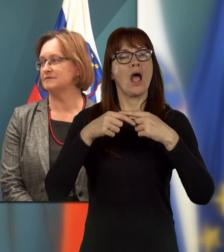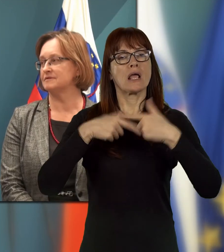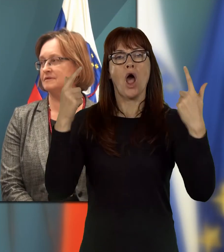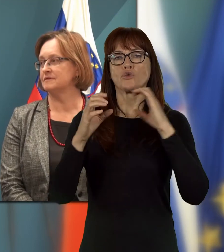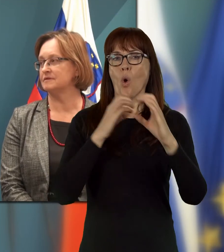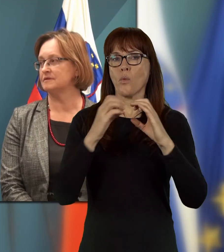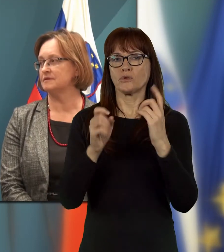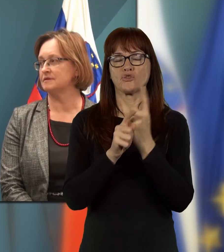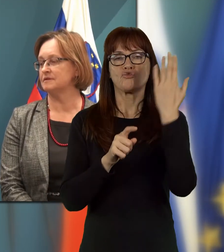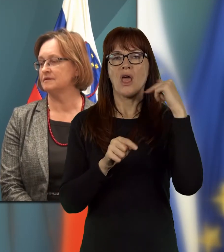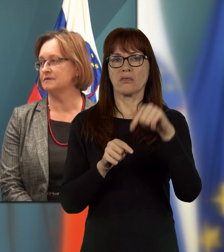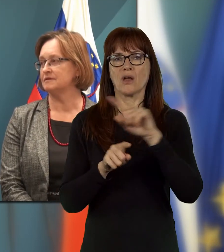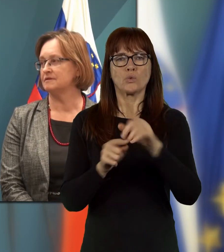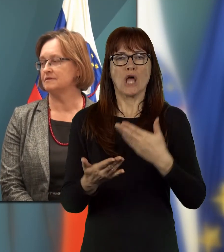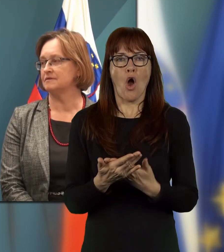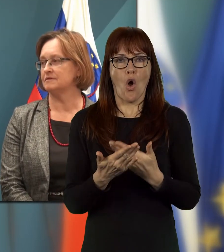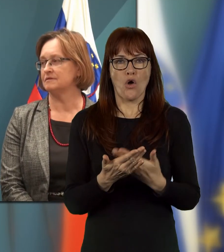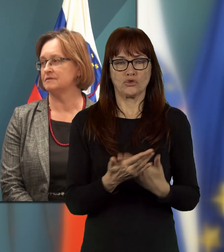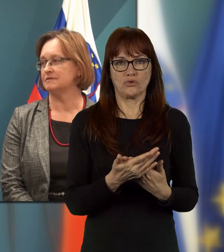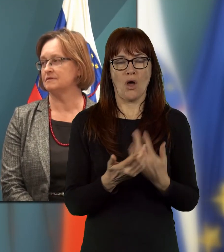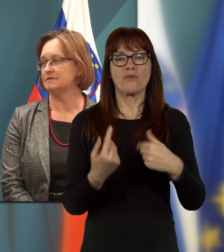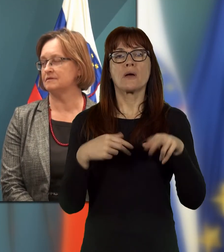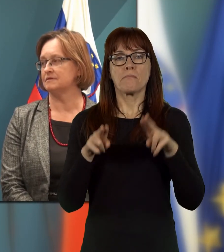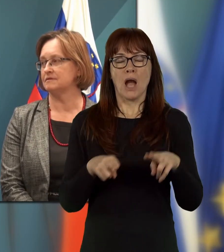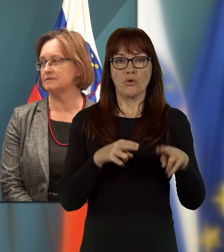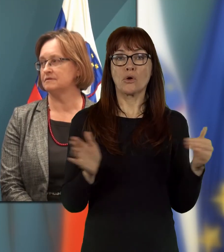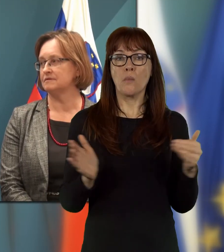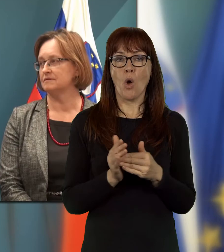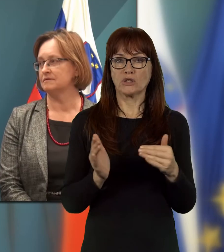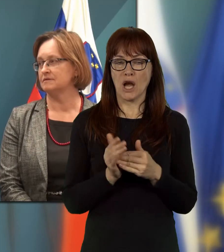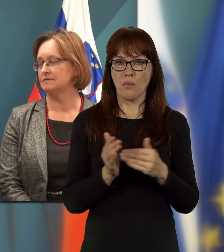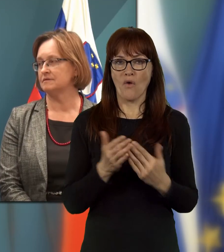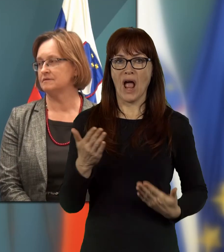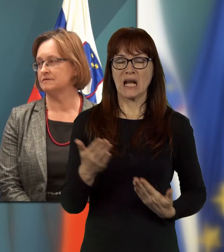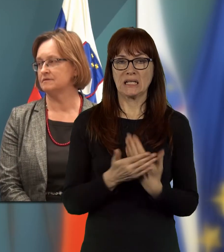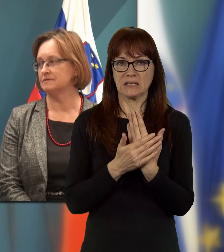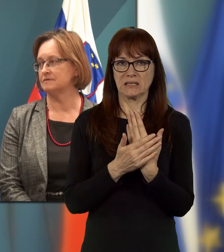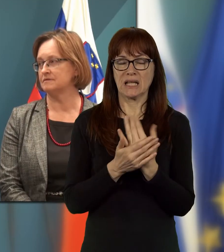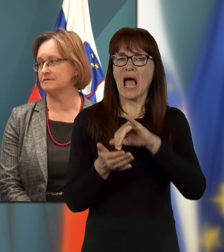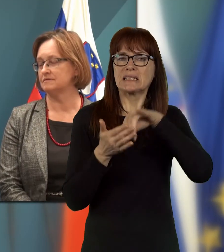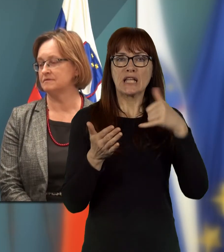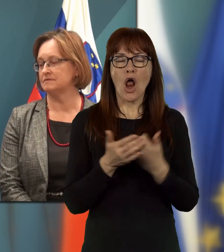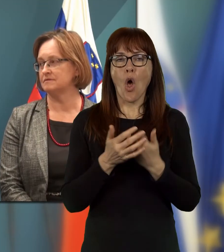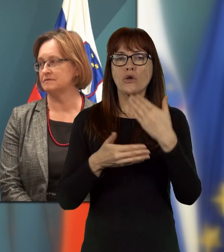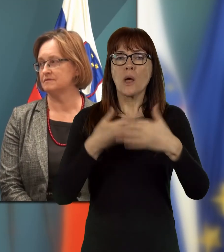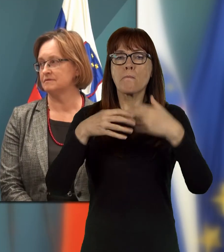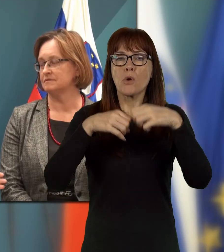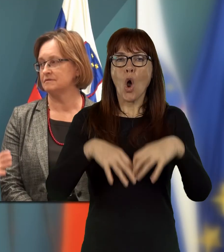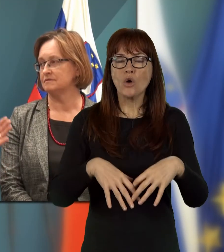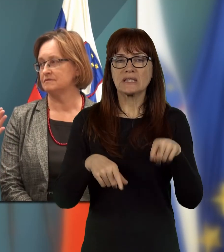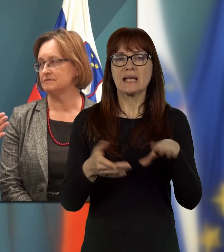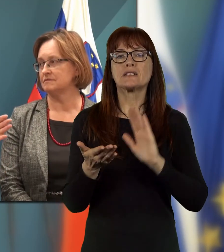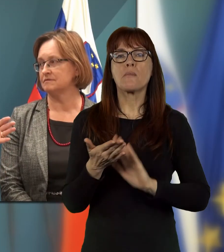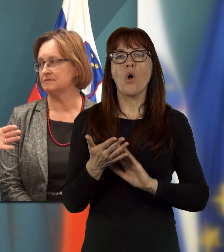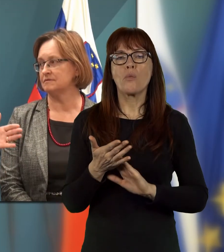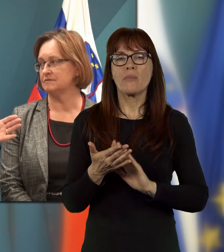jasno komunicirala že takrat. Vse osnove, ki smo jih pravzaprav potrebovali za celoten